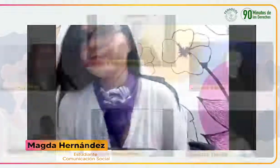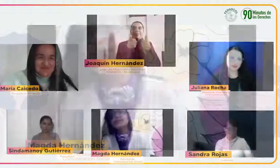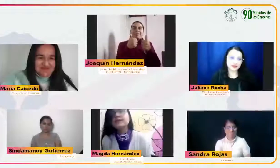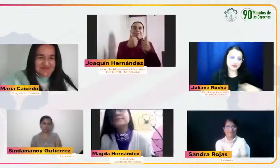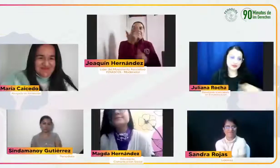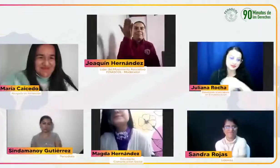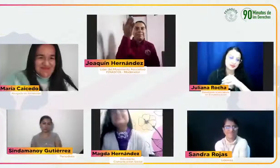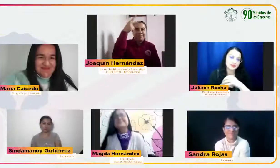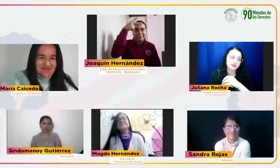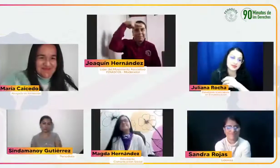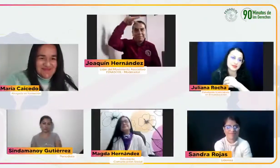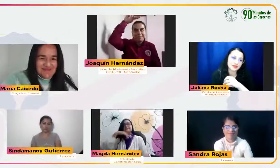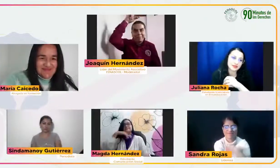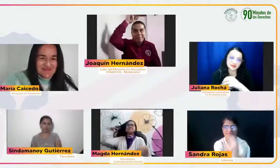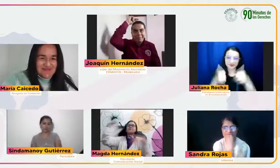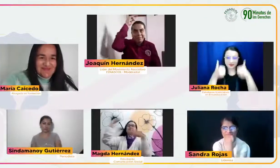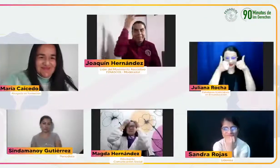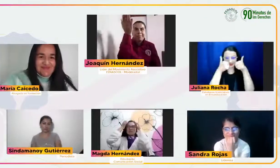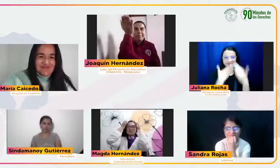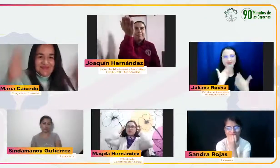a salir adelante.